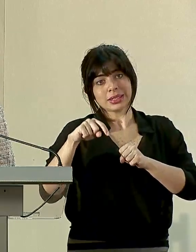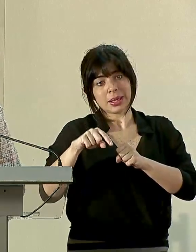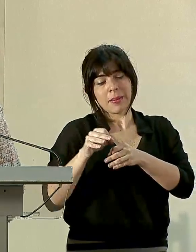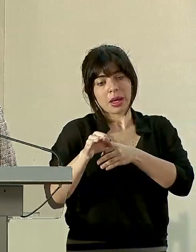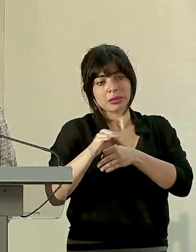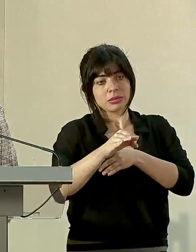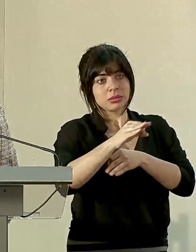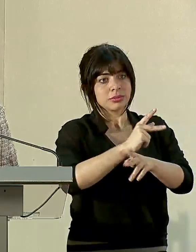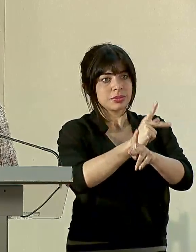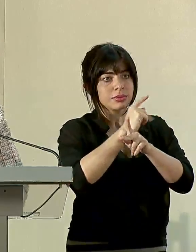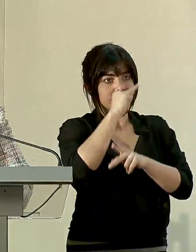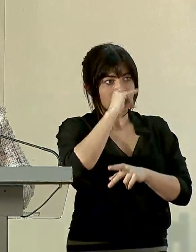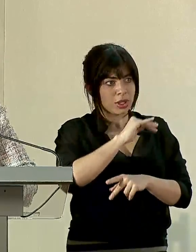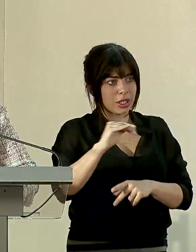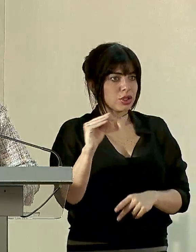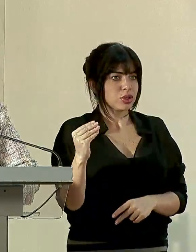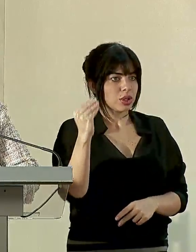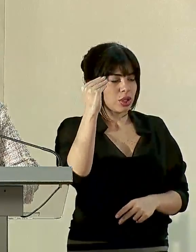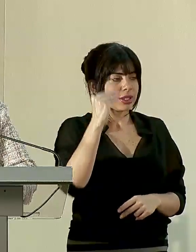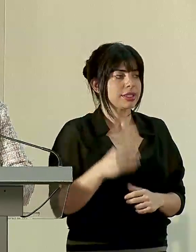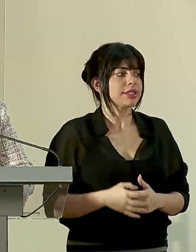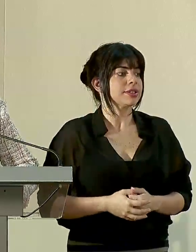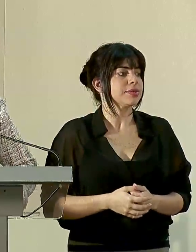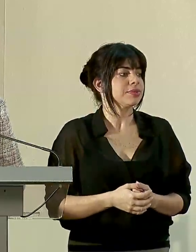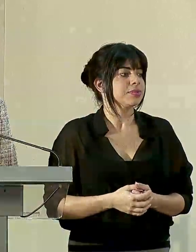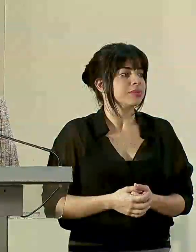locales de protección de la niñez y la adolescencia.